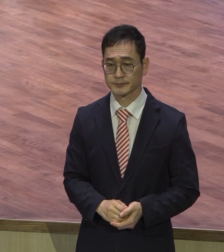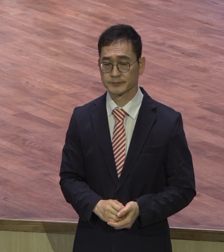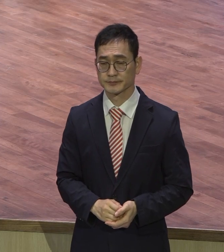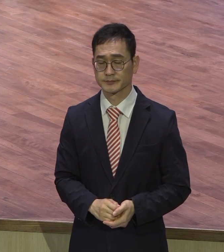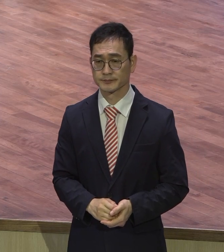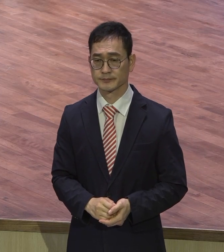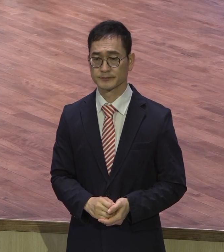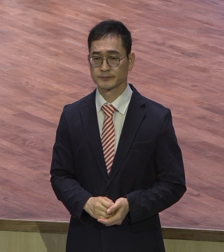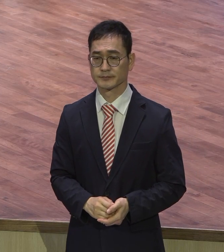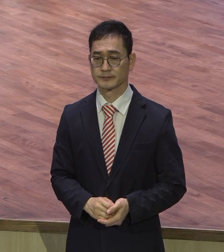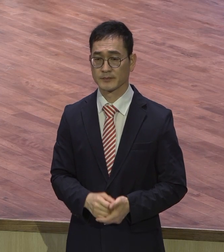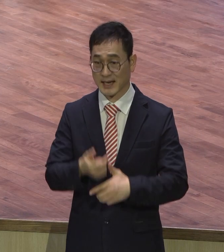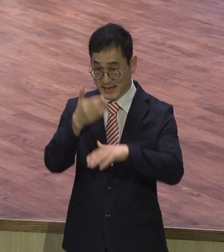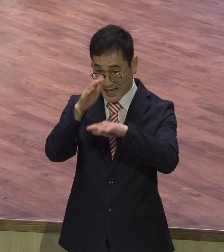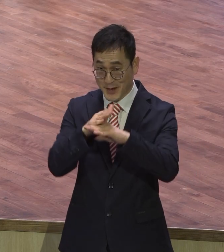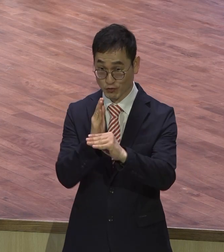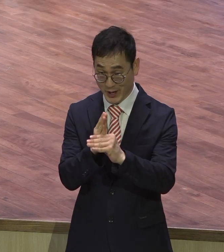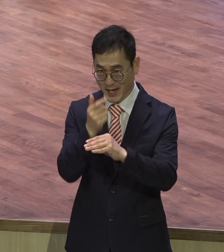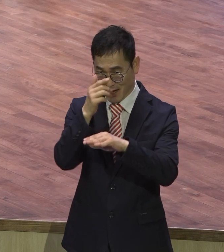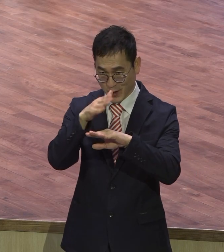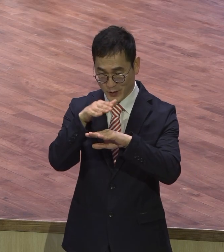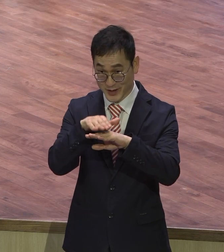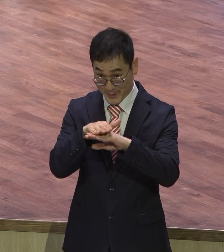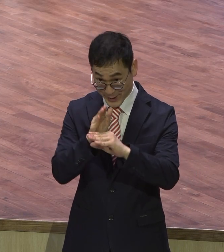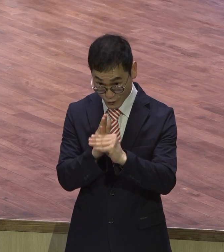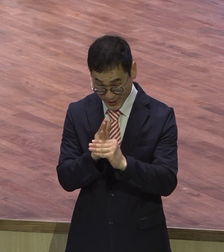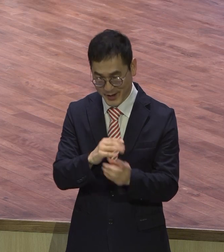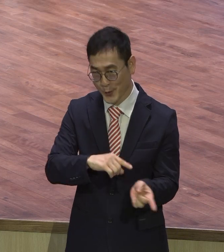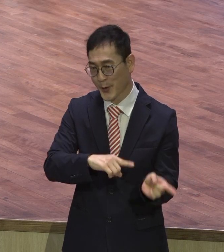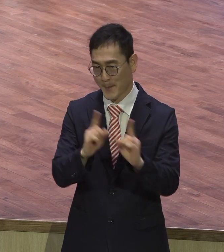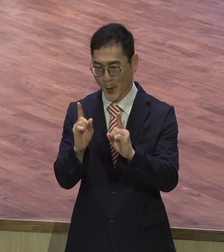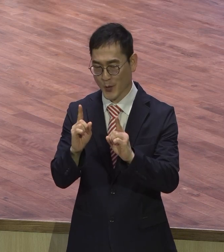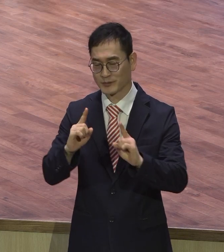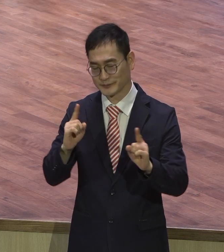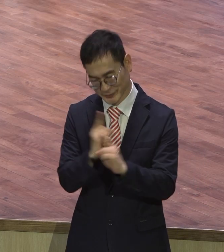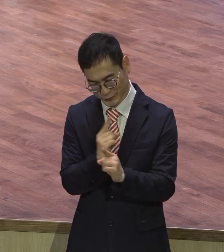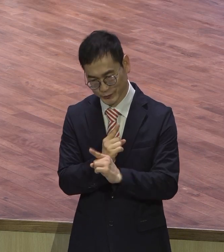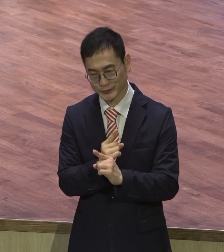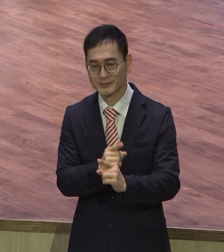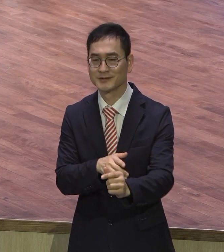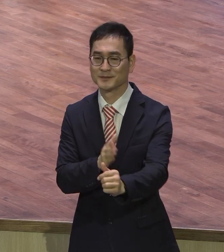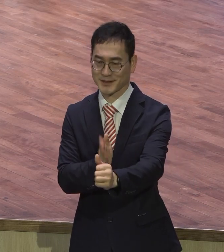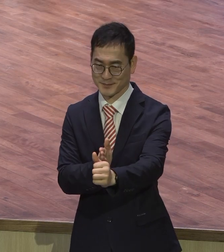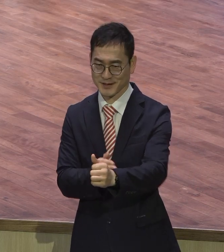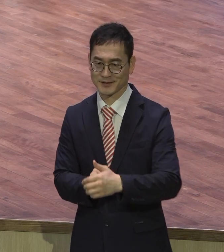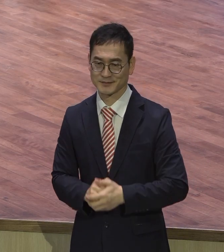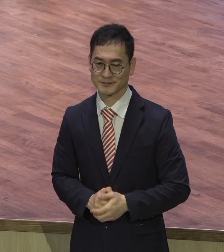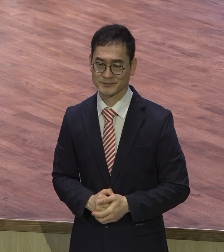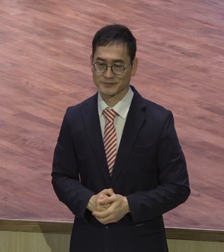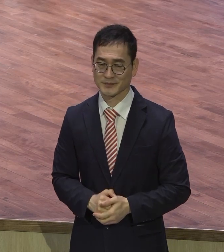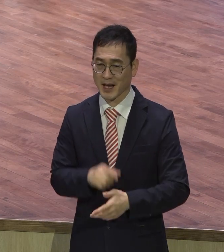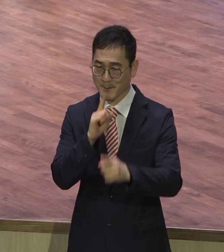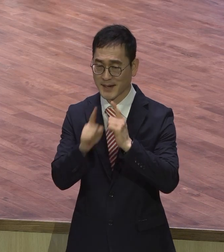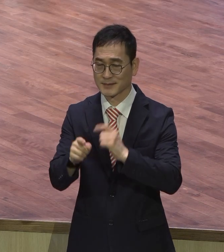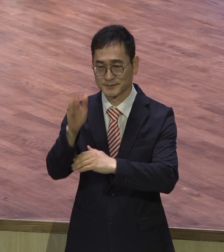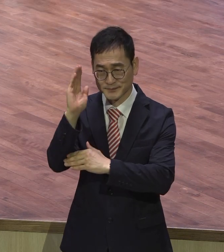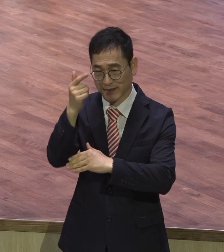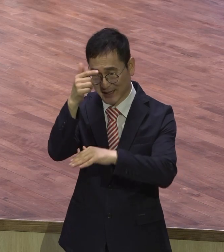드리면서 회복되시기 바랍니다 치유되고 회복되고 결단하고 깨닫고 아 그렇구나